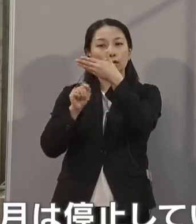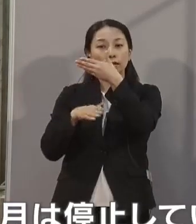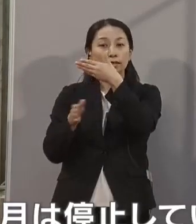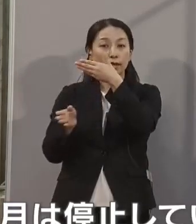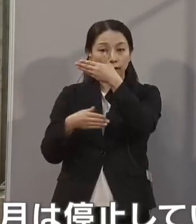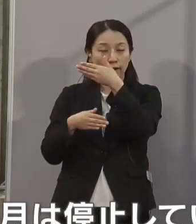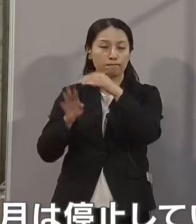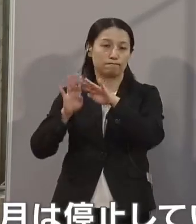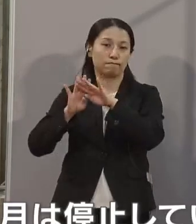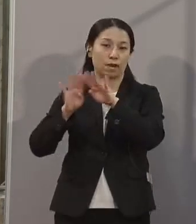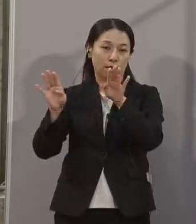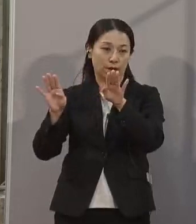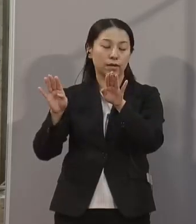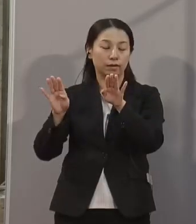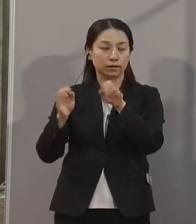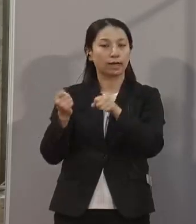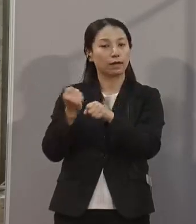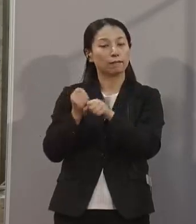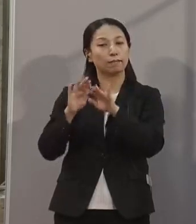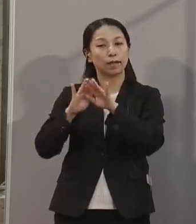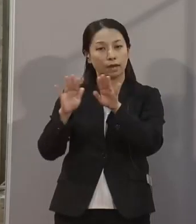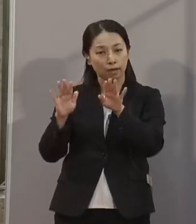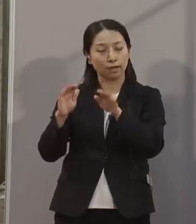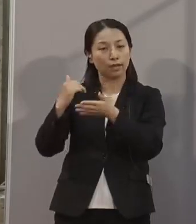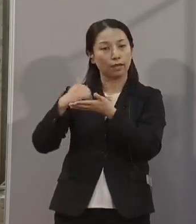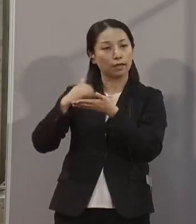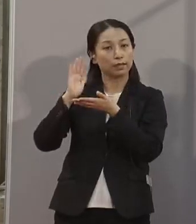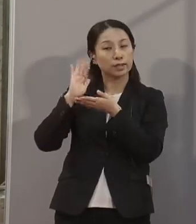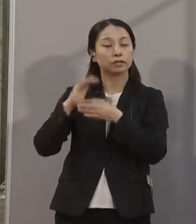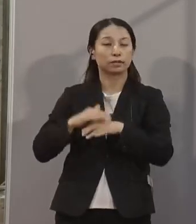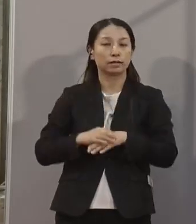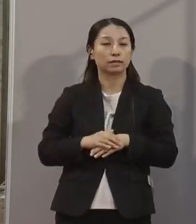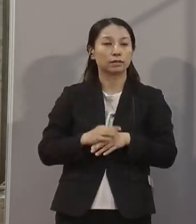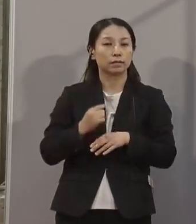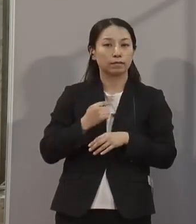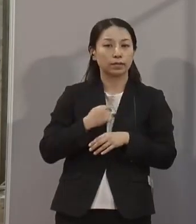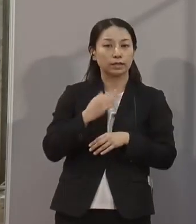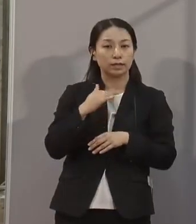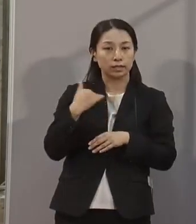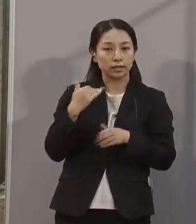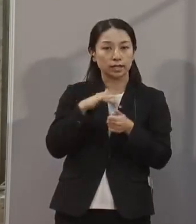という状況でありますので、私どもとしてもですね、これはまあ引き続き延長していくと。